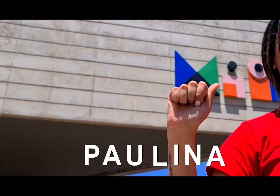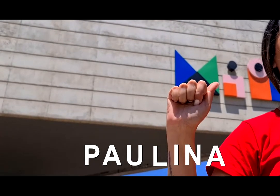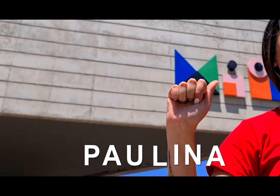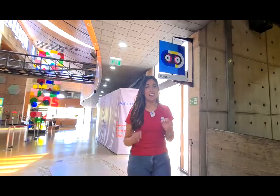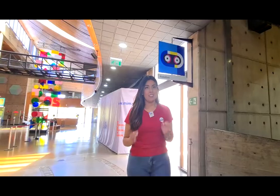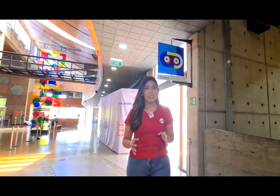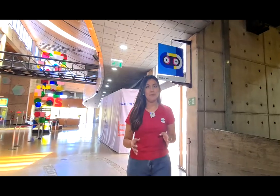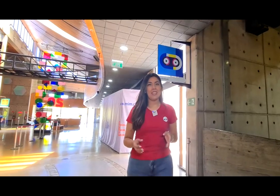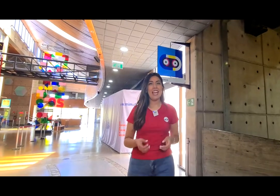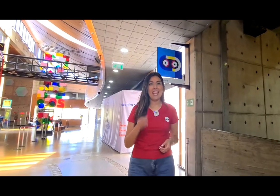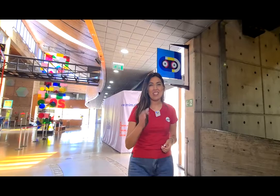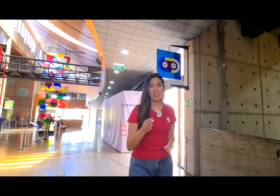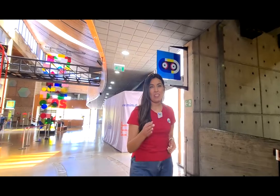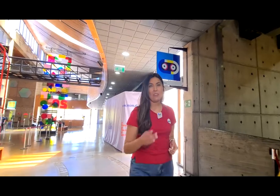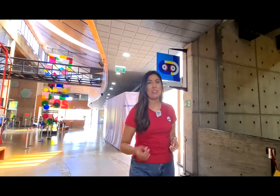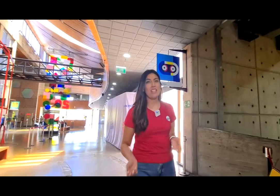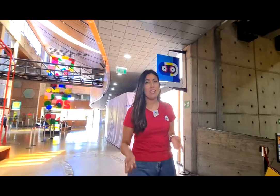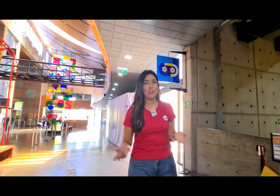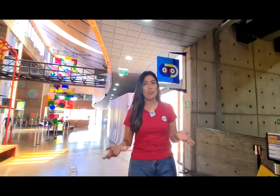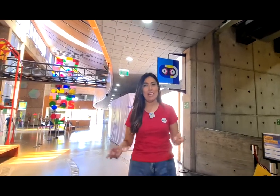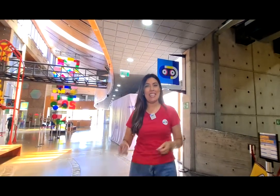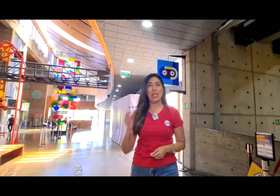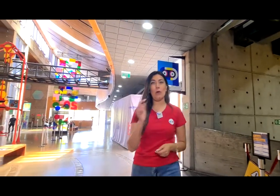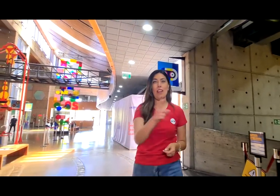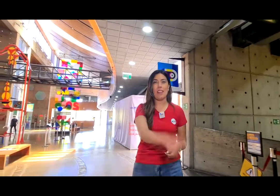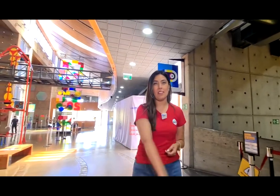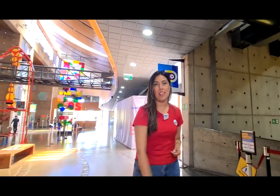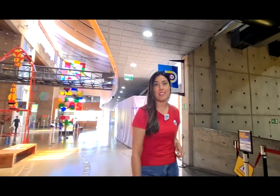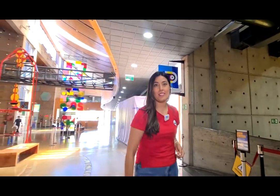Y sí, este video se trata sobre lenguaje de señas.